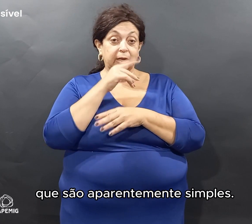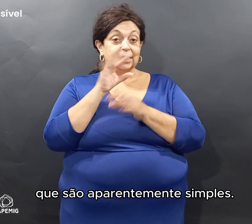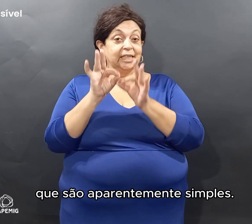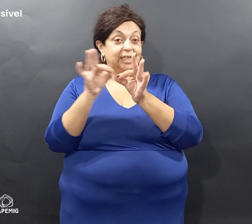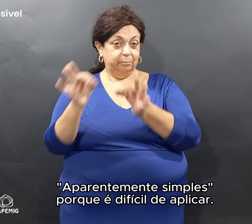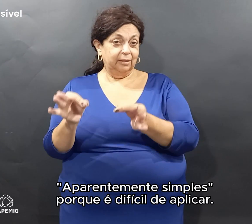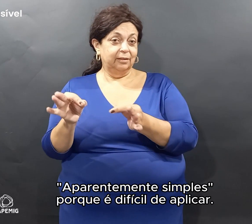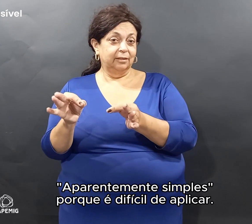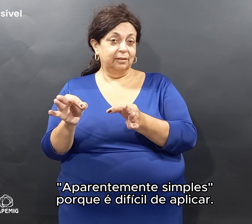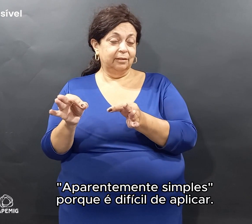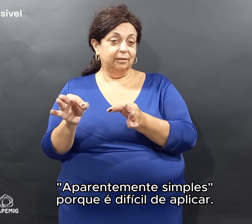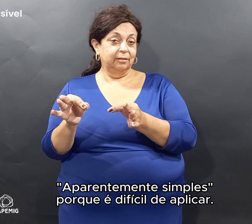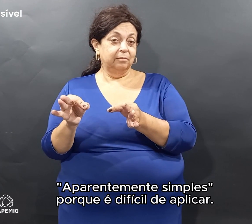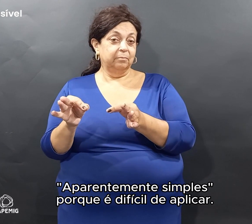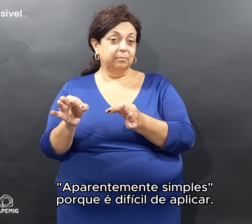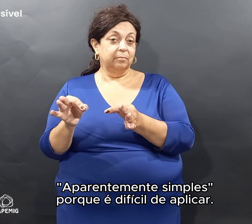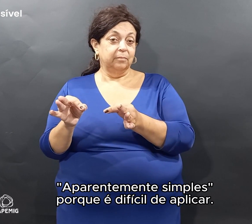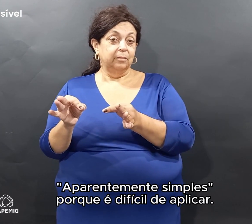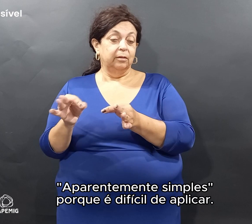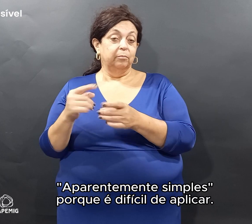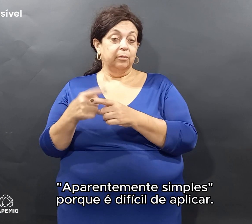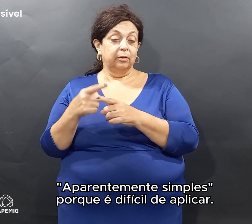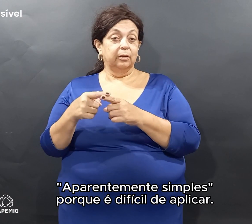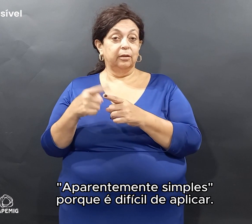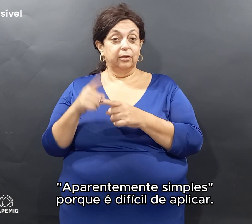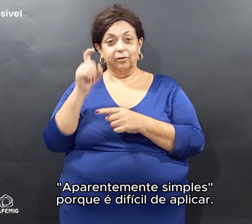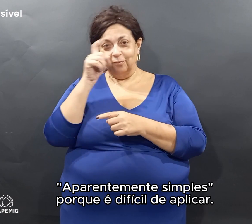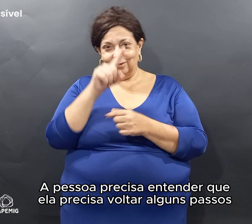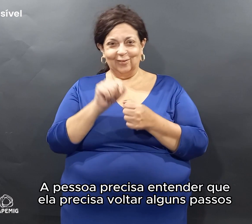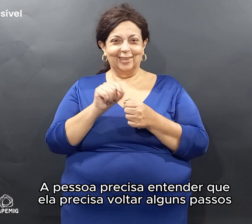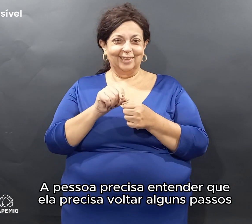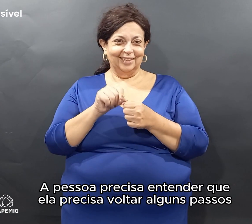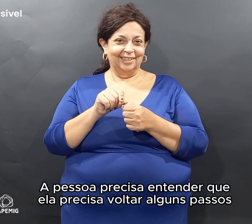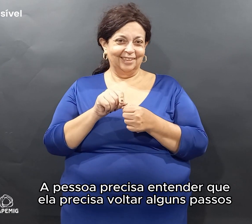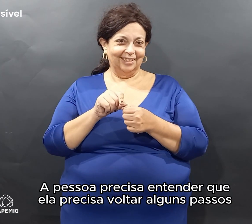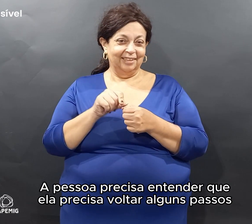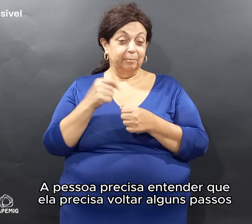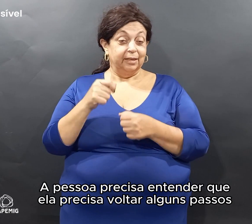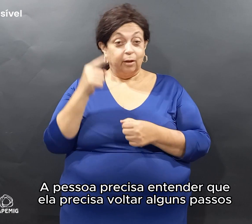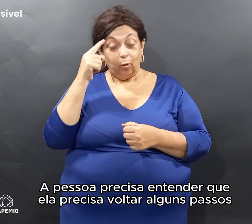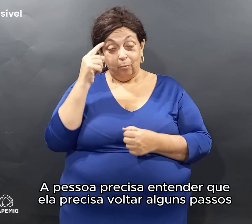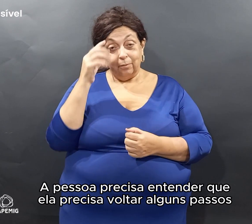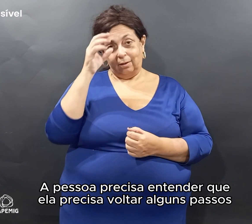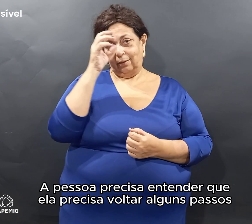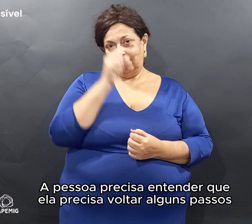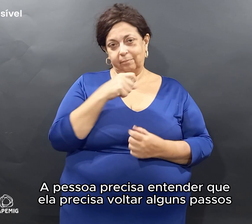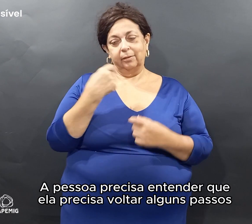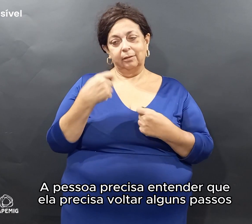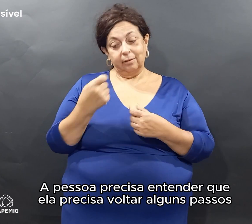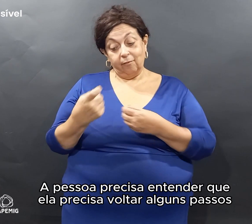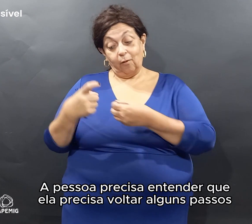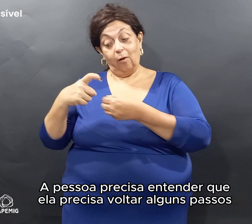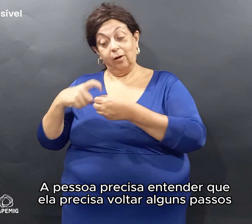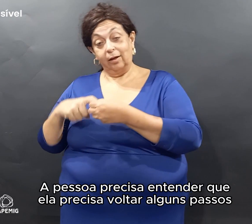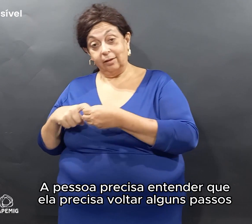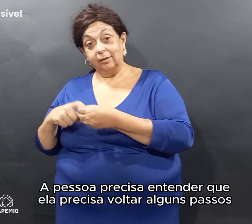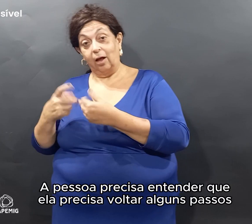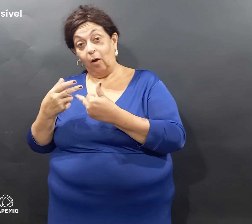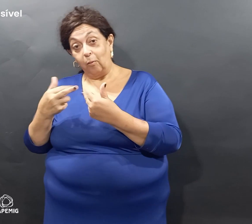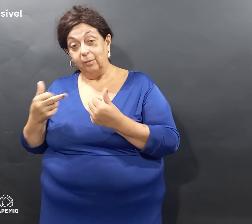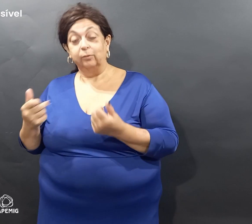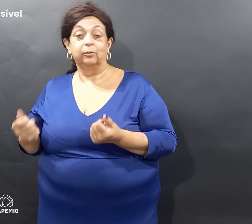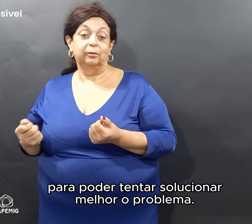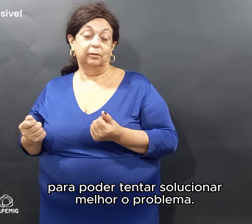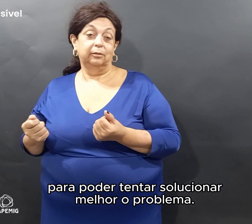aparentemente simples. Aparentemente simples porque é difícil de aplicar, né? A pessoa precisa entender que ela precisa voltar alguns